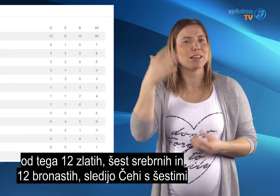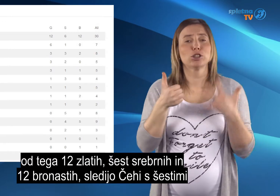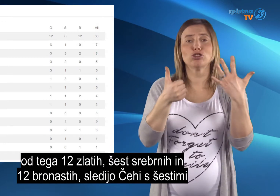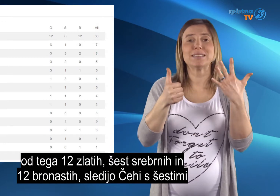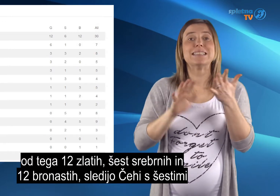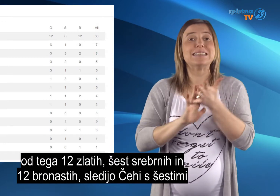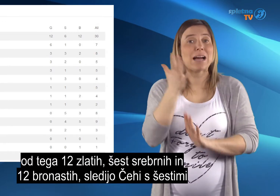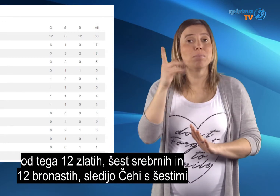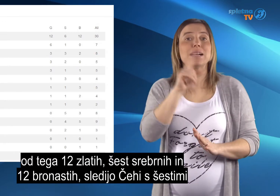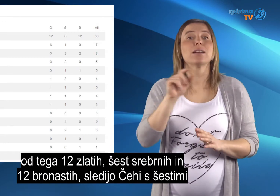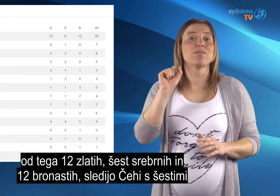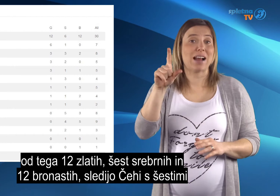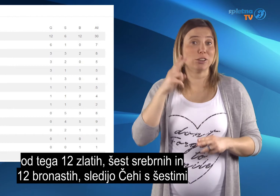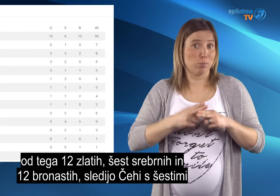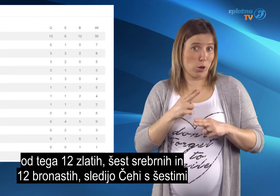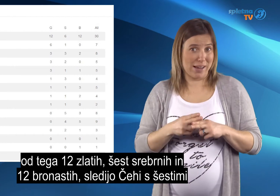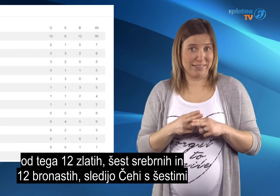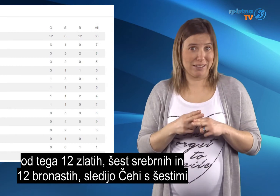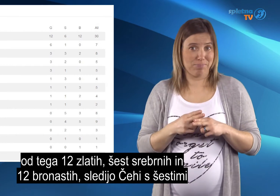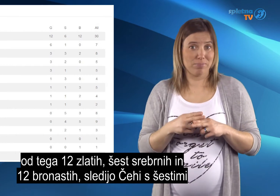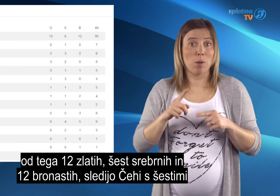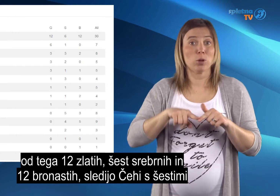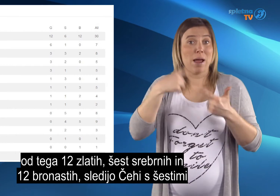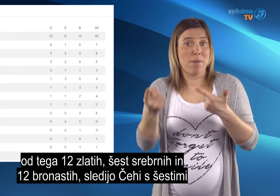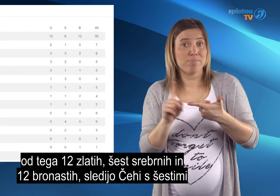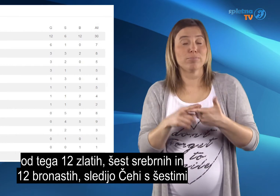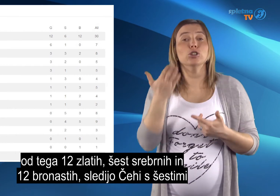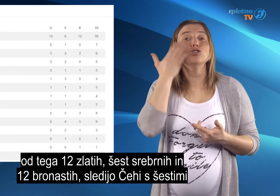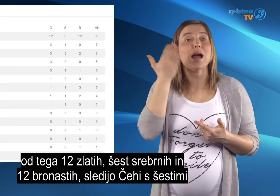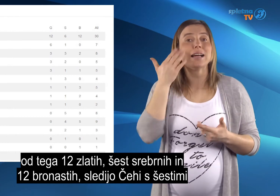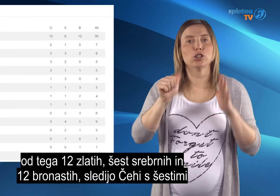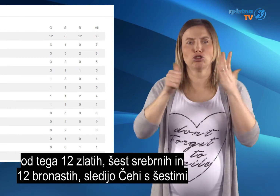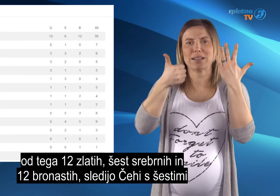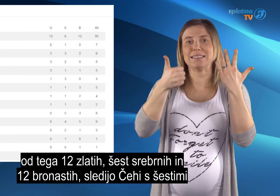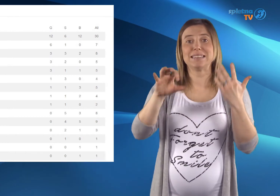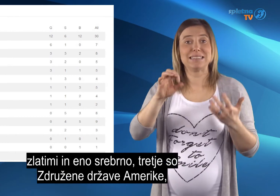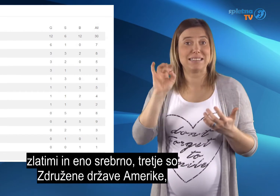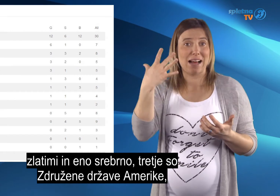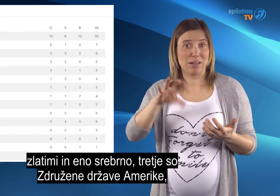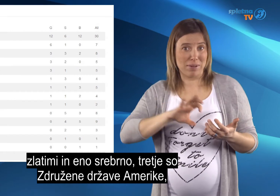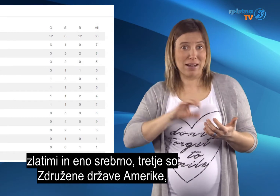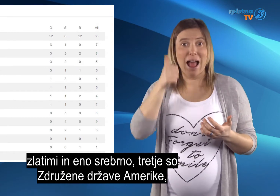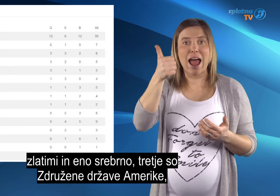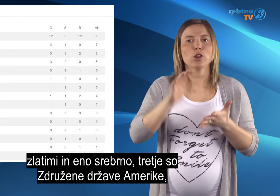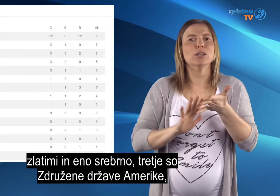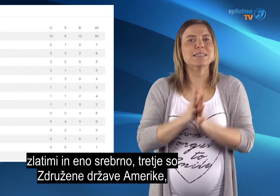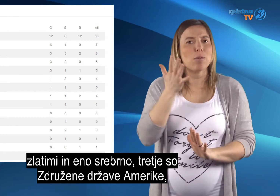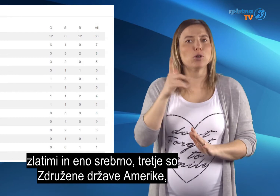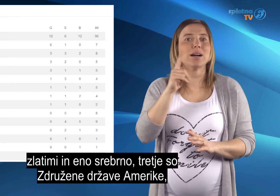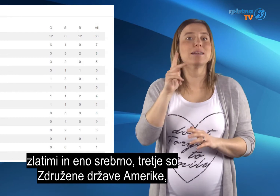in 12 bronastih. Sledijo Čehi s 6 zlatimi in 1 srebrno, tretje so Združene države